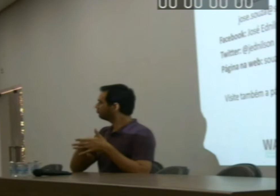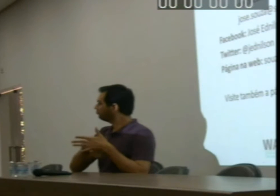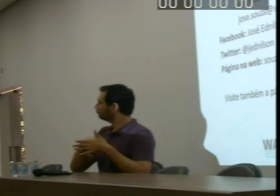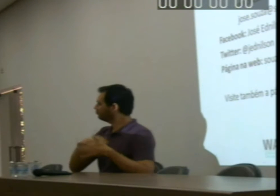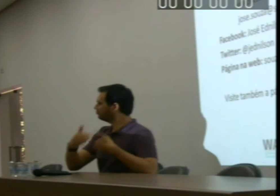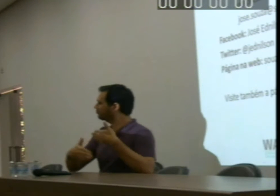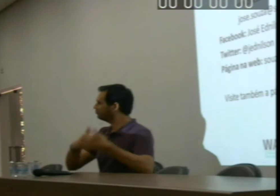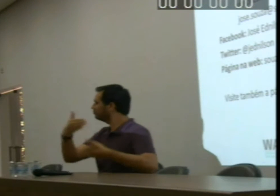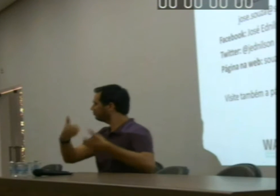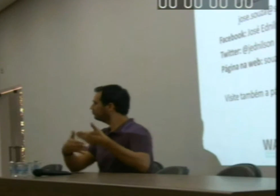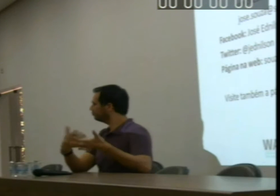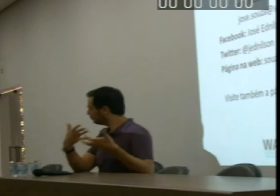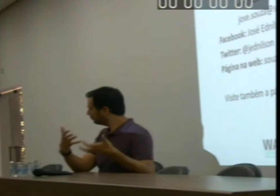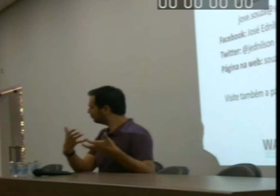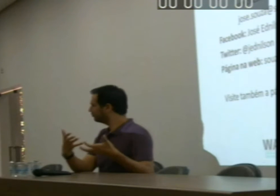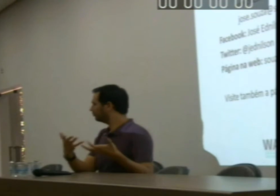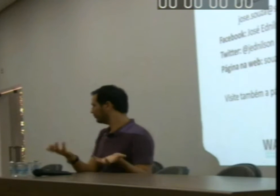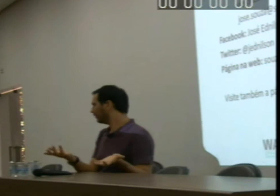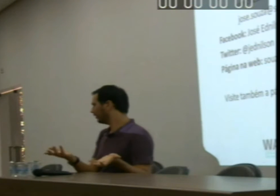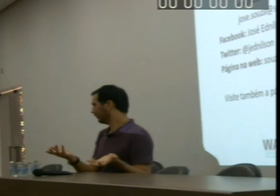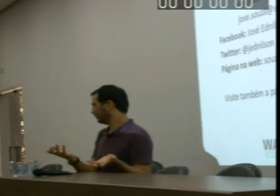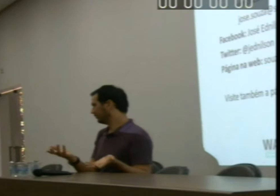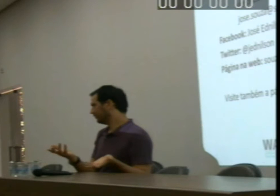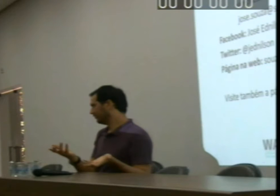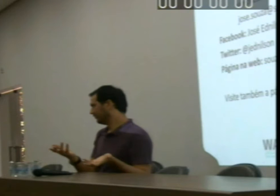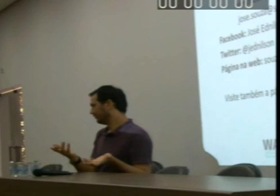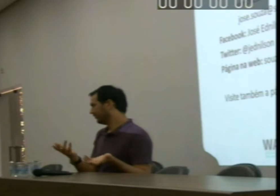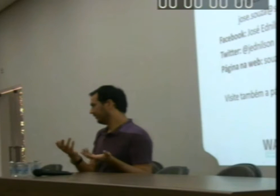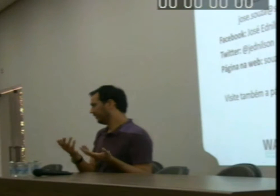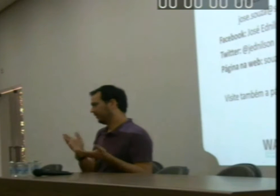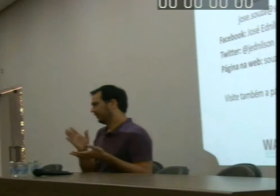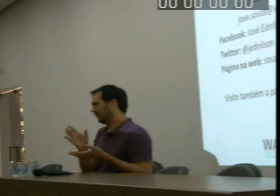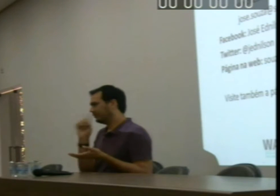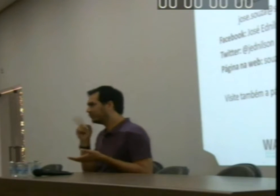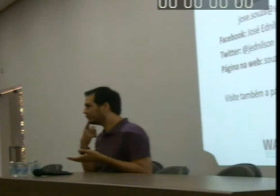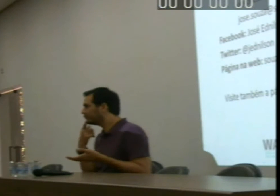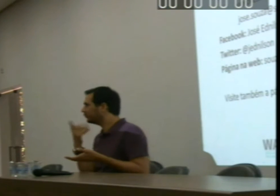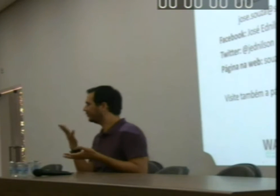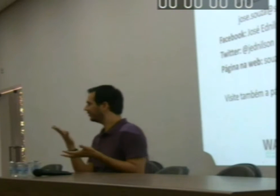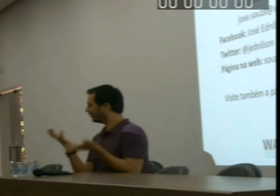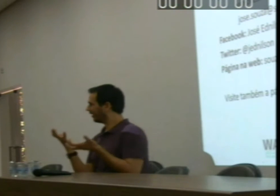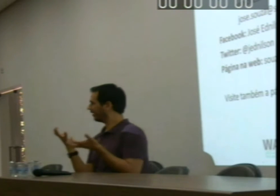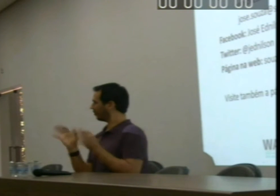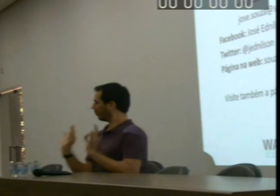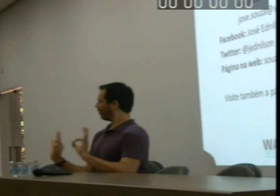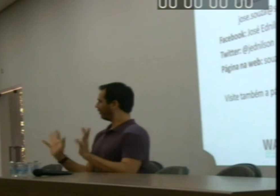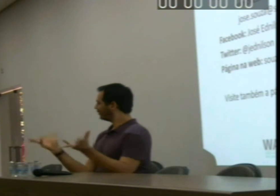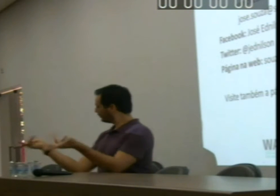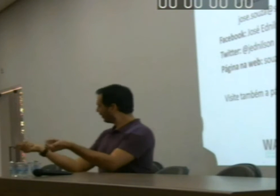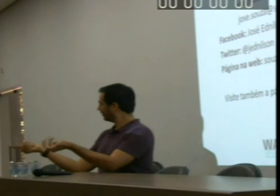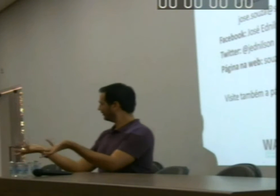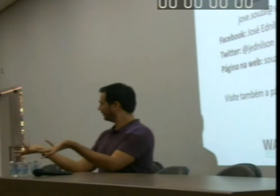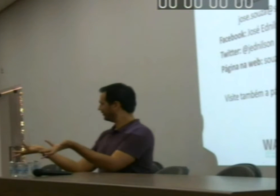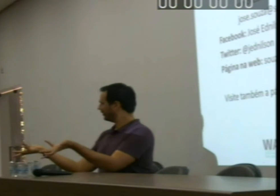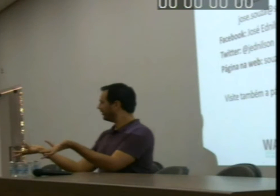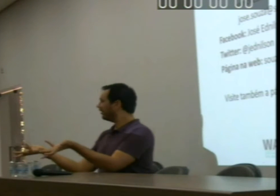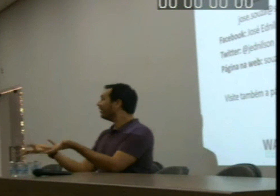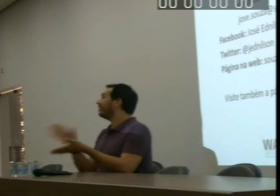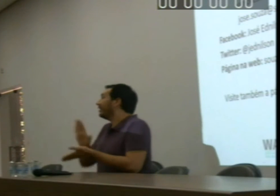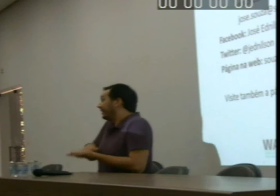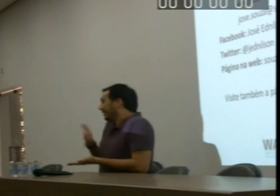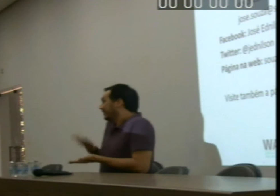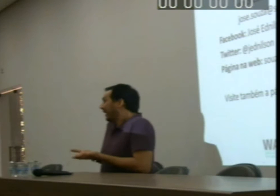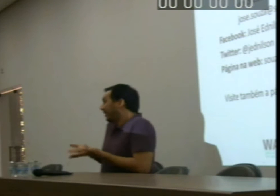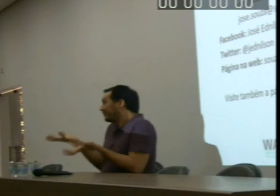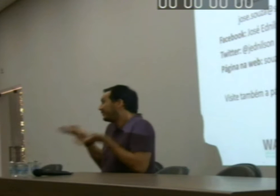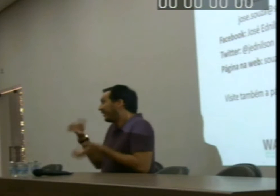então é um movimento de luta ainda de de conquistas e o surdo Ele precisa ele precisa ele